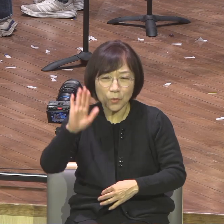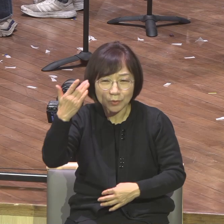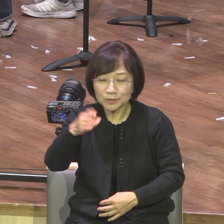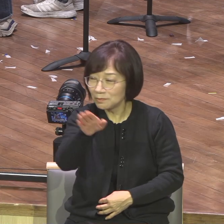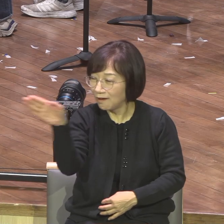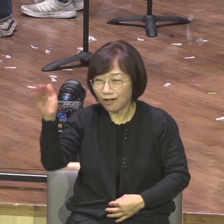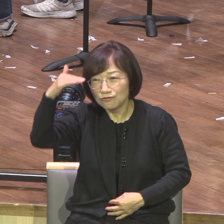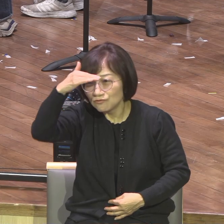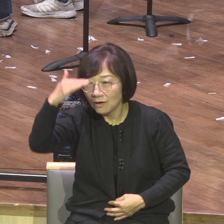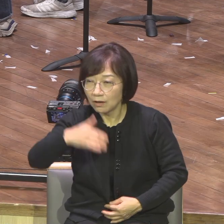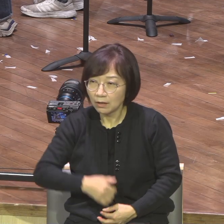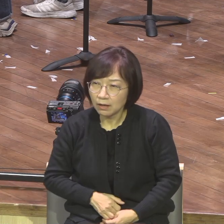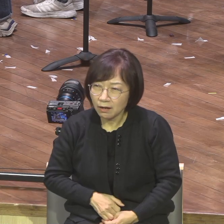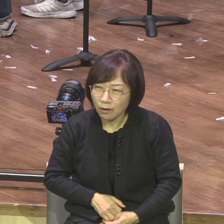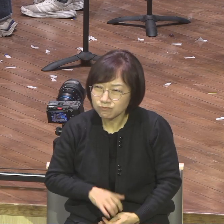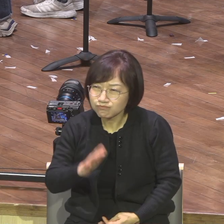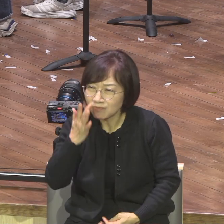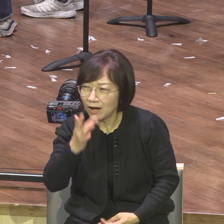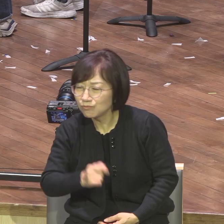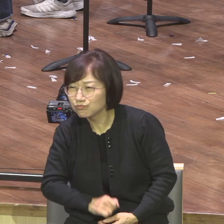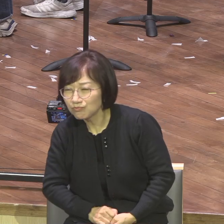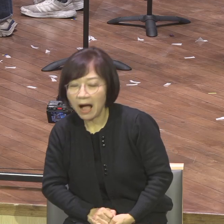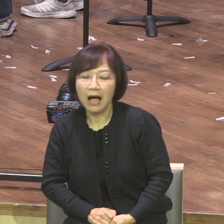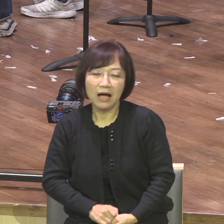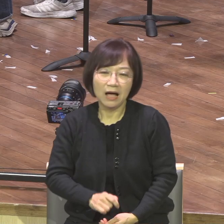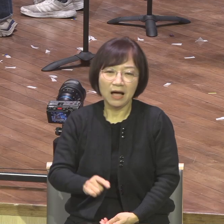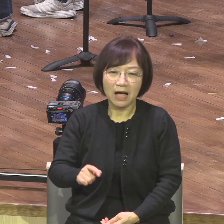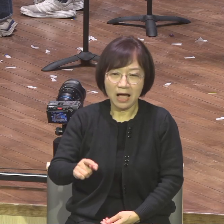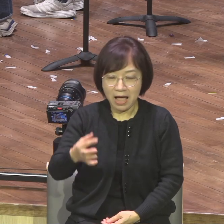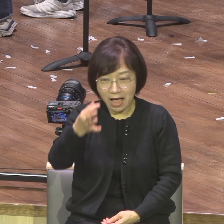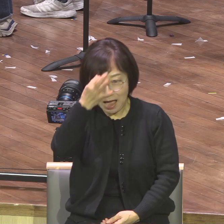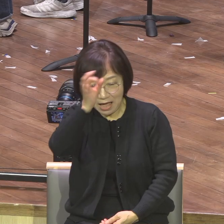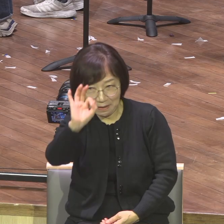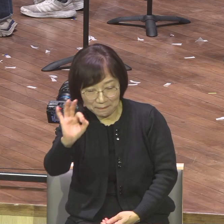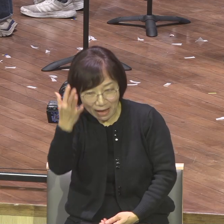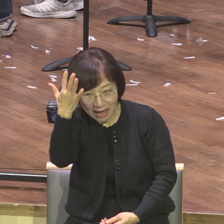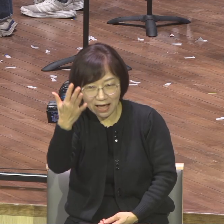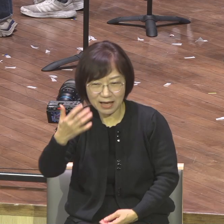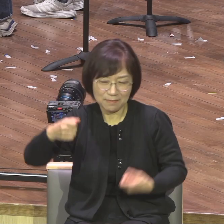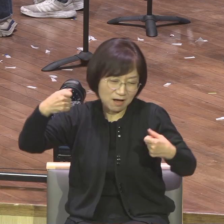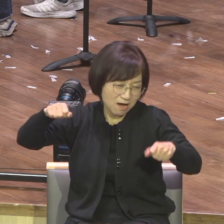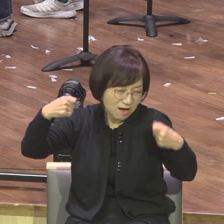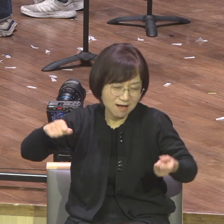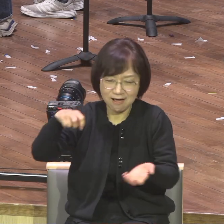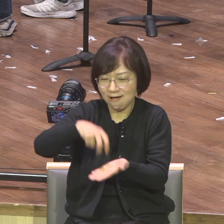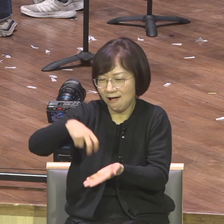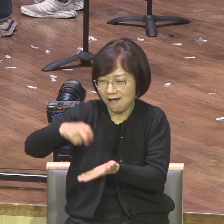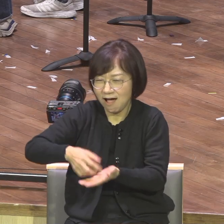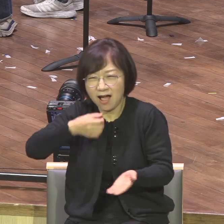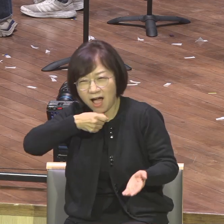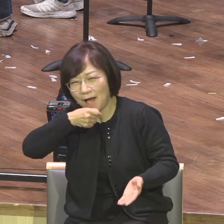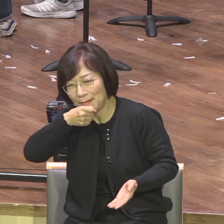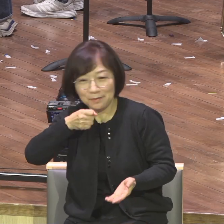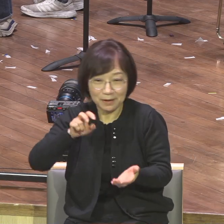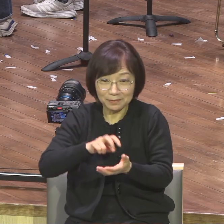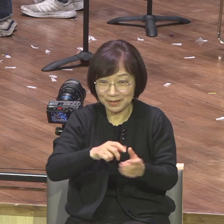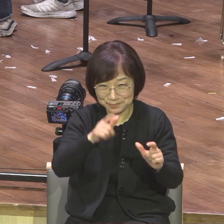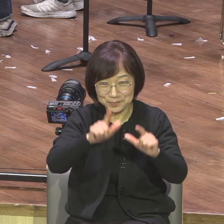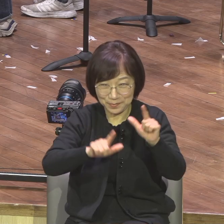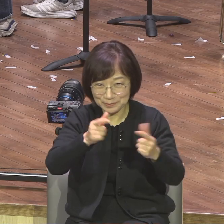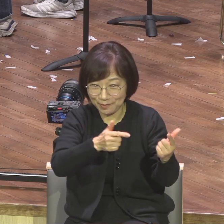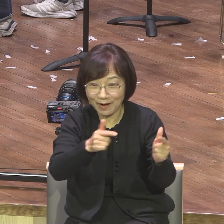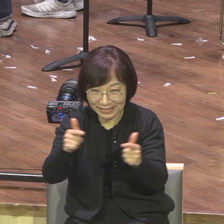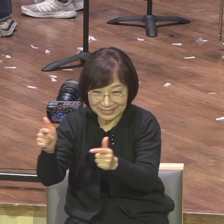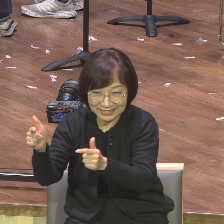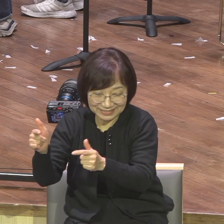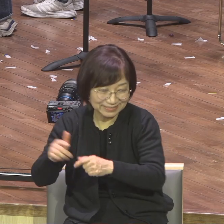높아서 애지간해갖고는 만족 못해요. 그만큼 이제 글로벌화가 됐는데 여러분이 이 성탄